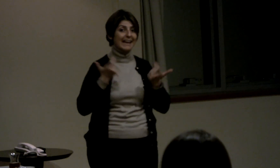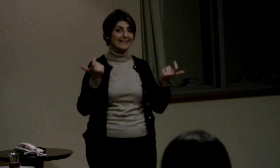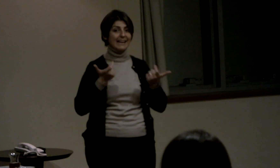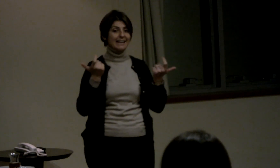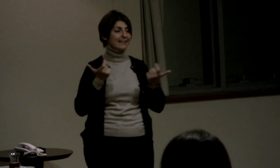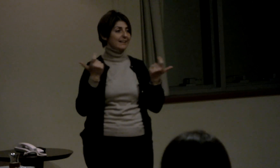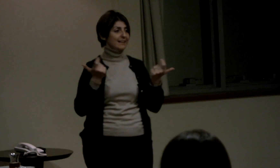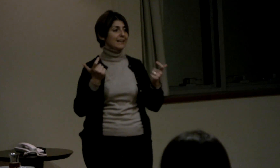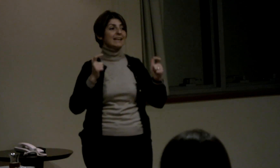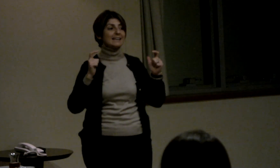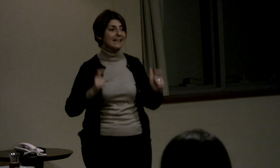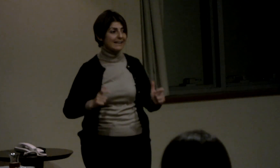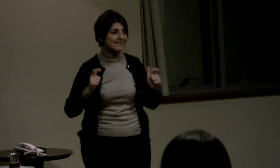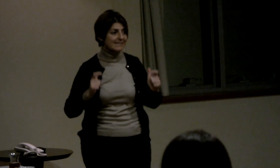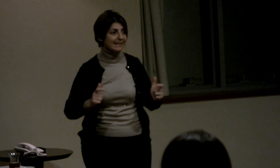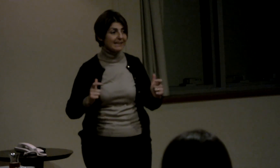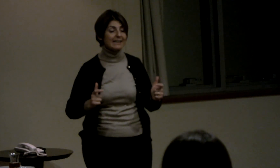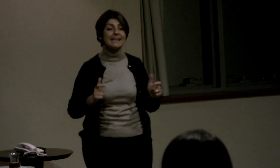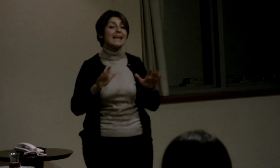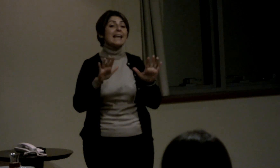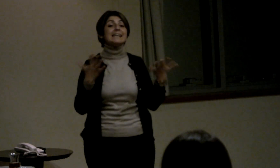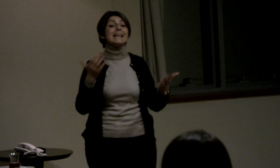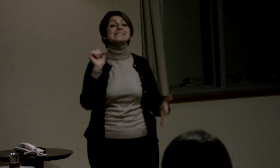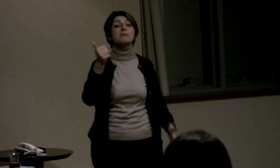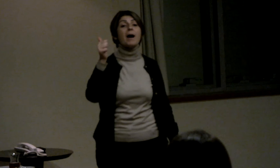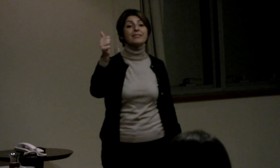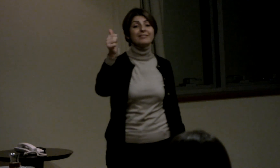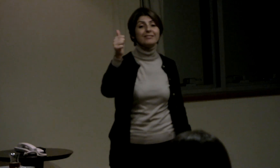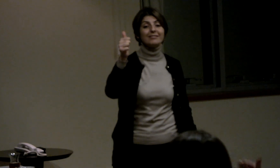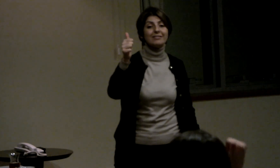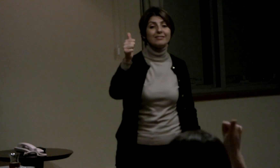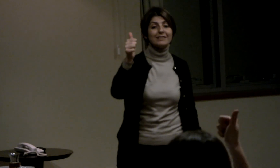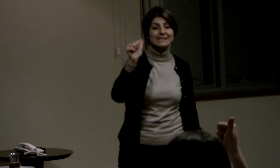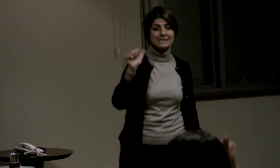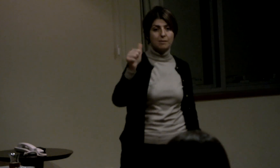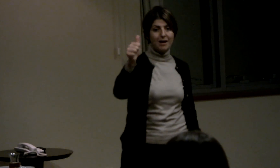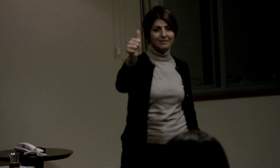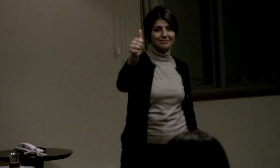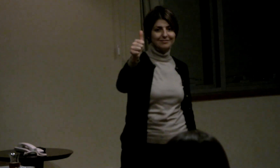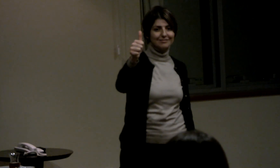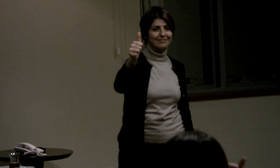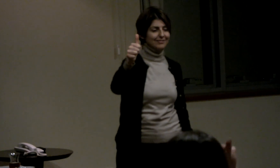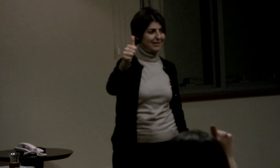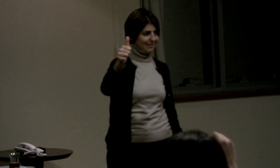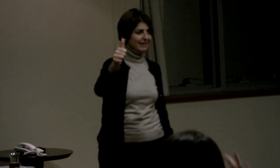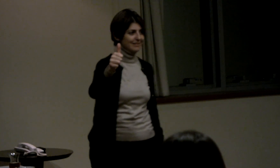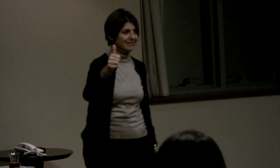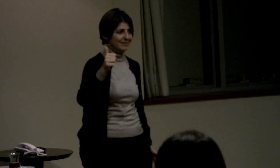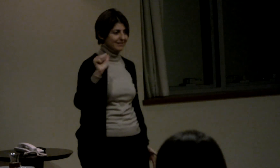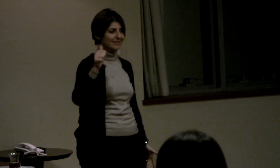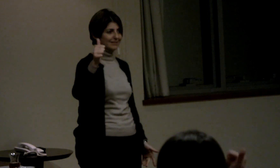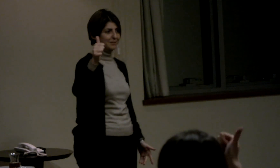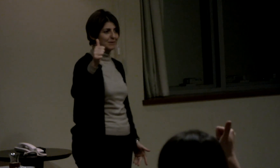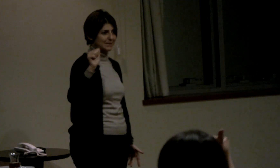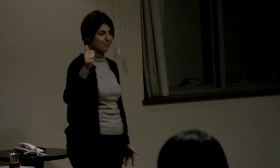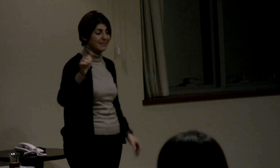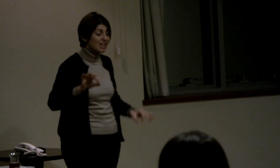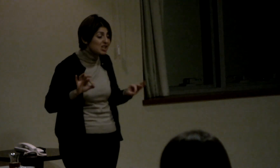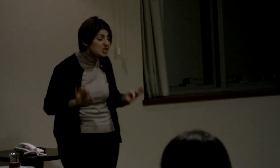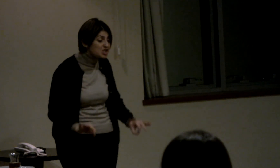Nerede? Neresi? Ne zaman? Zaman. Evet. Hatırladık değil mi? Zaman.